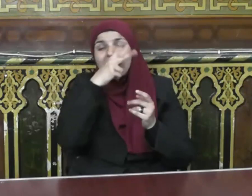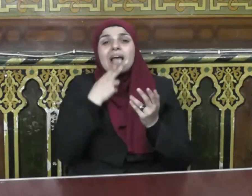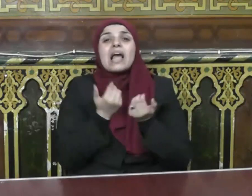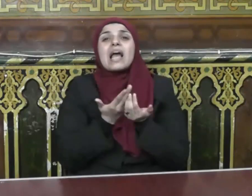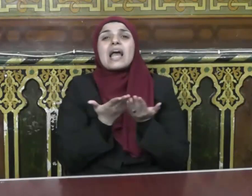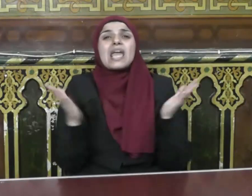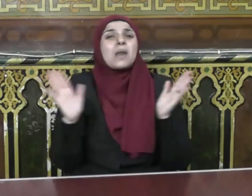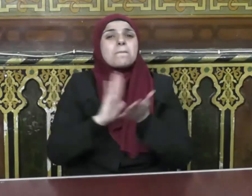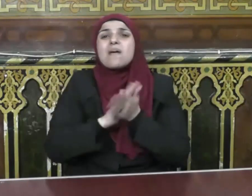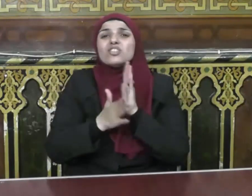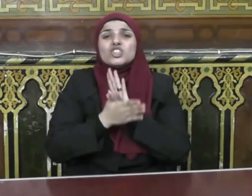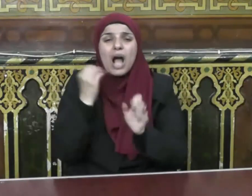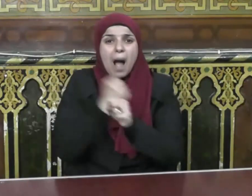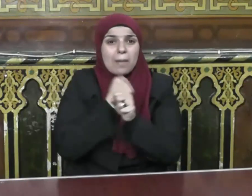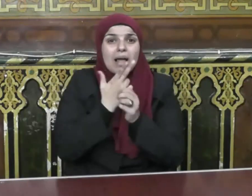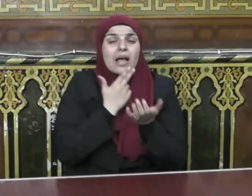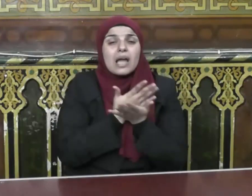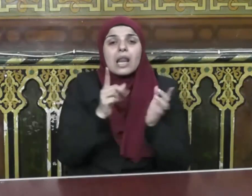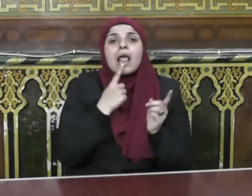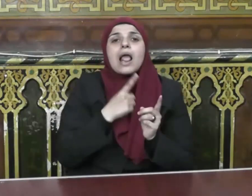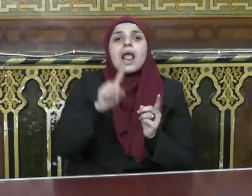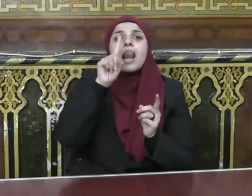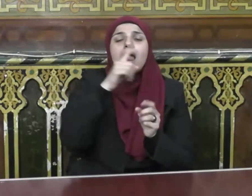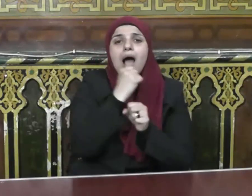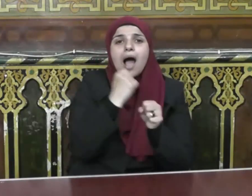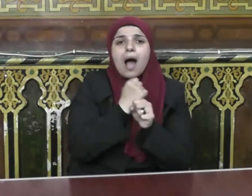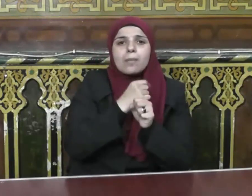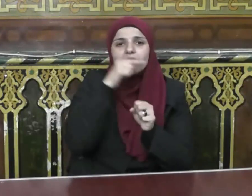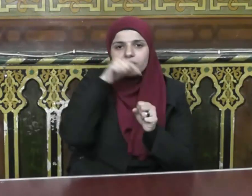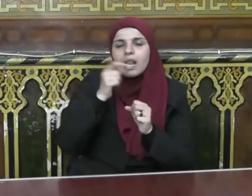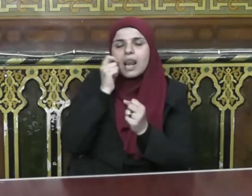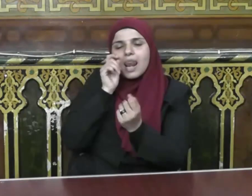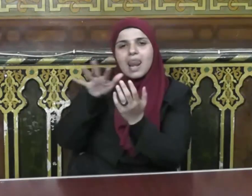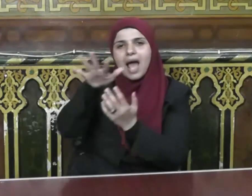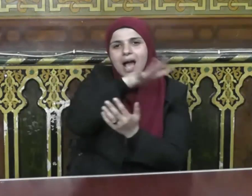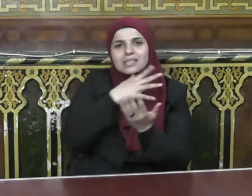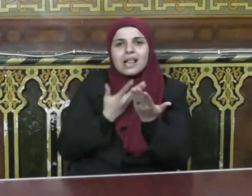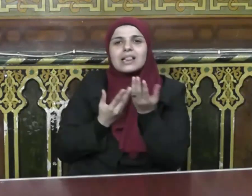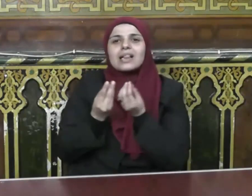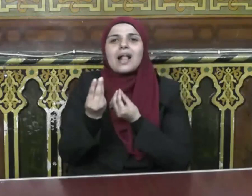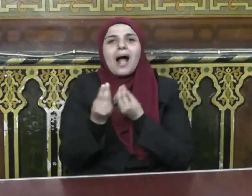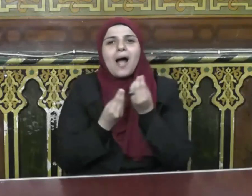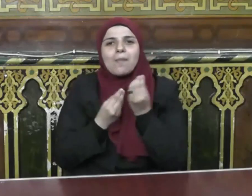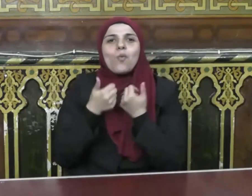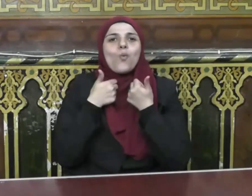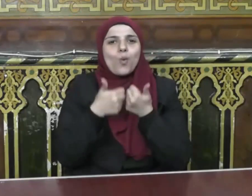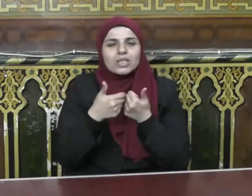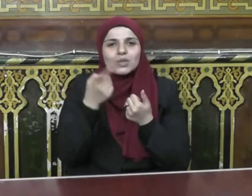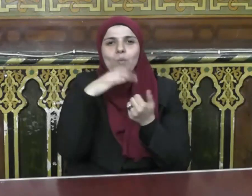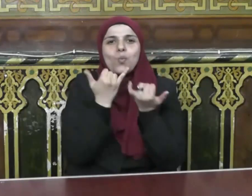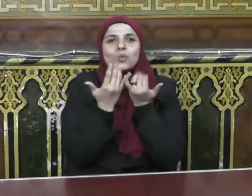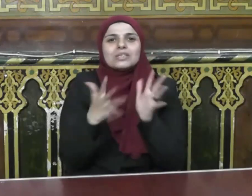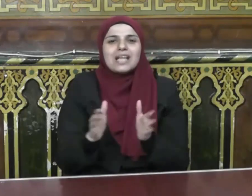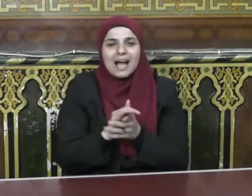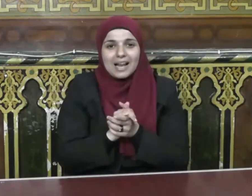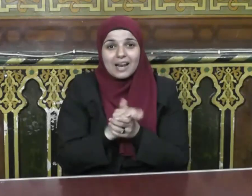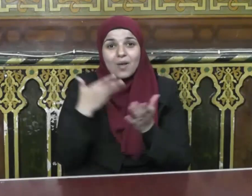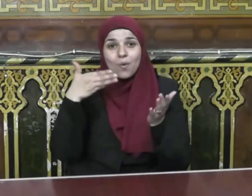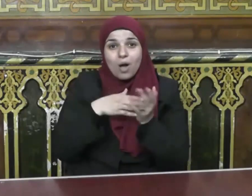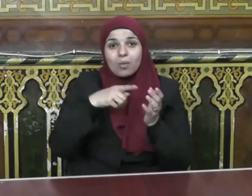شيء إلا أنه كان يخالط الناس وكان موسرا، فكان يأمر